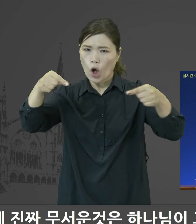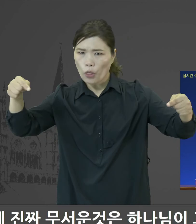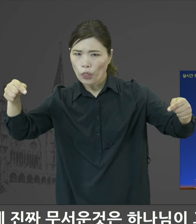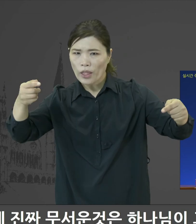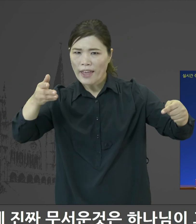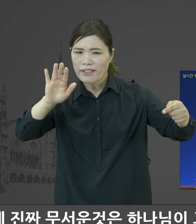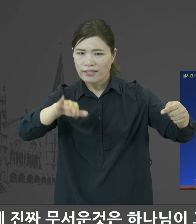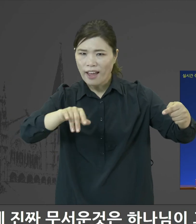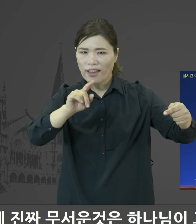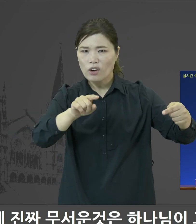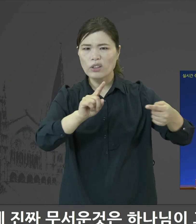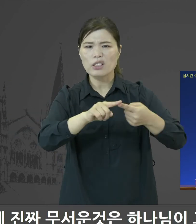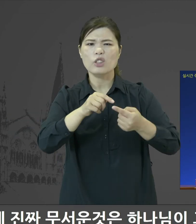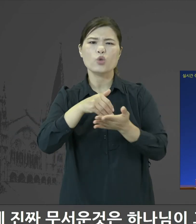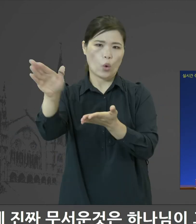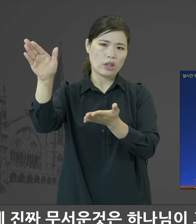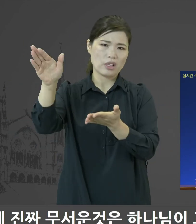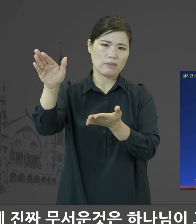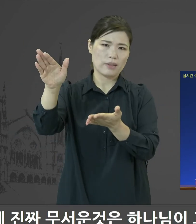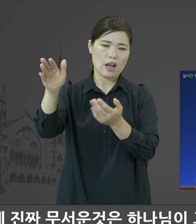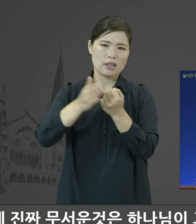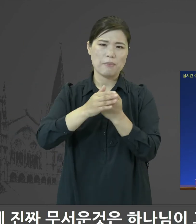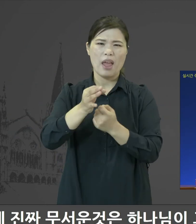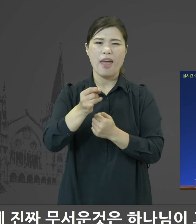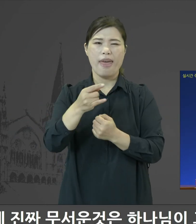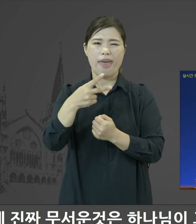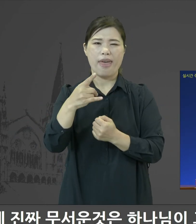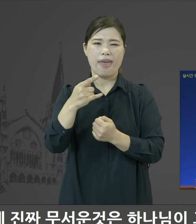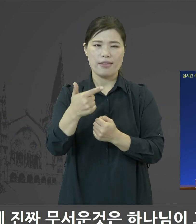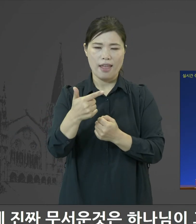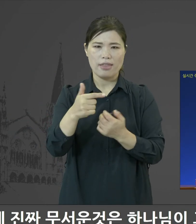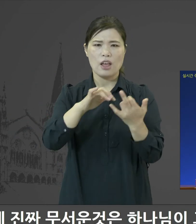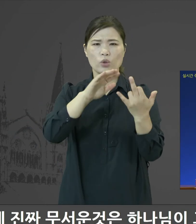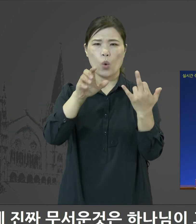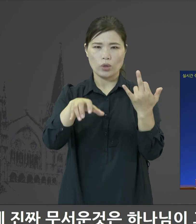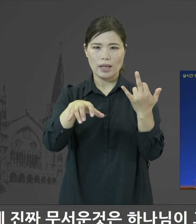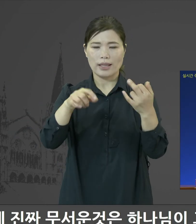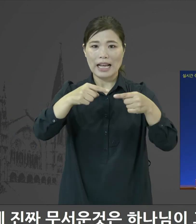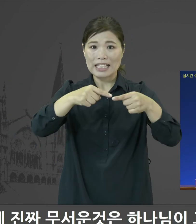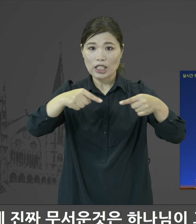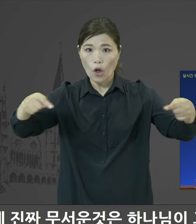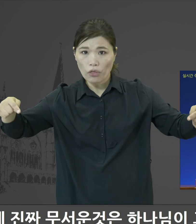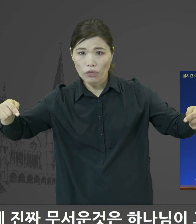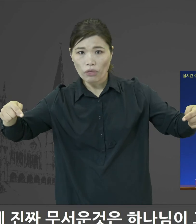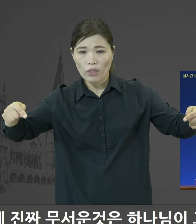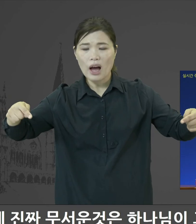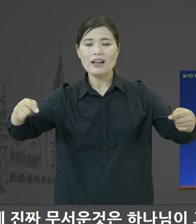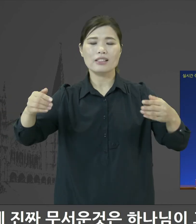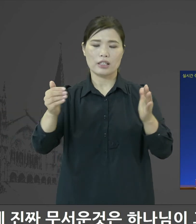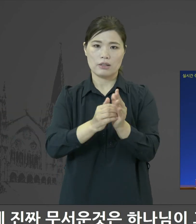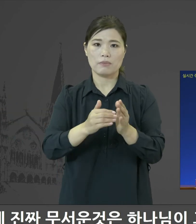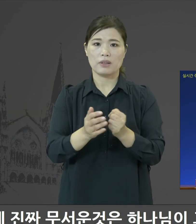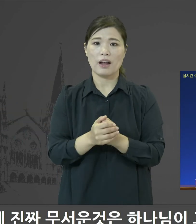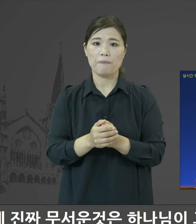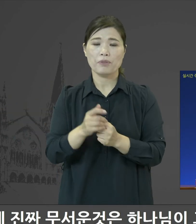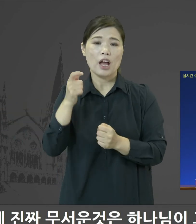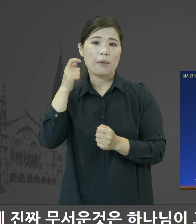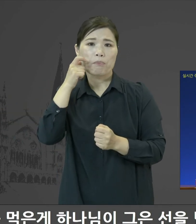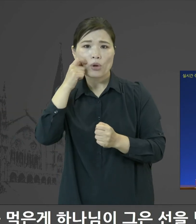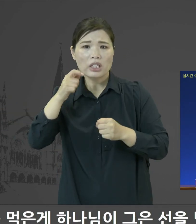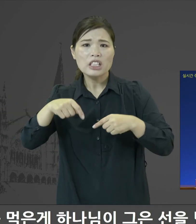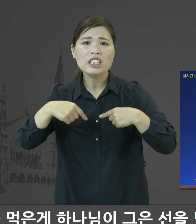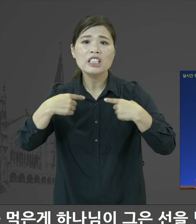그으셨죠. 에덴 동산에다 선을 그으셨어요. 저는 사실 이 선을 그어놓은 게, 못 들어오게 선을 그어놓은 게 너무